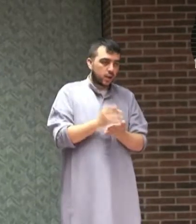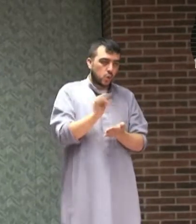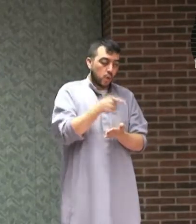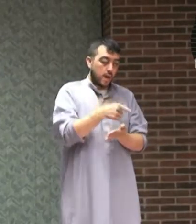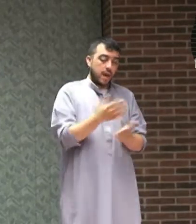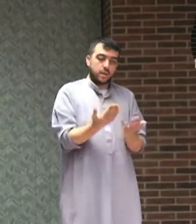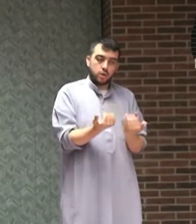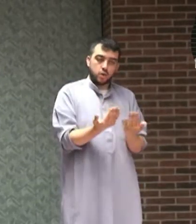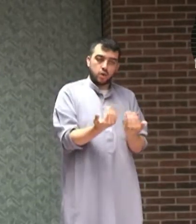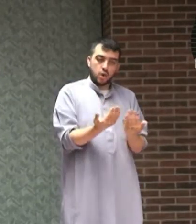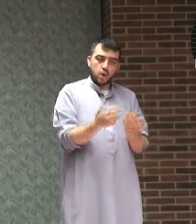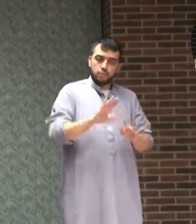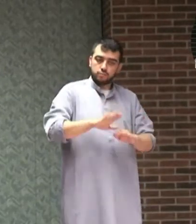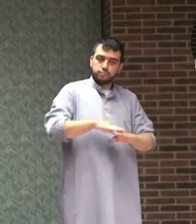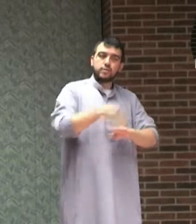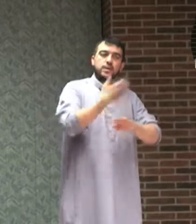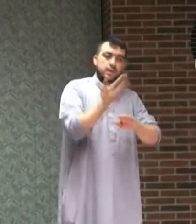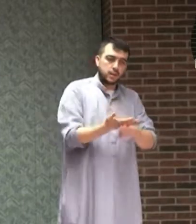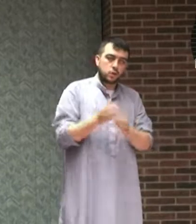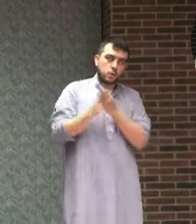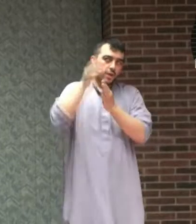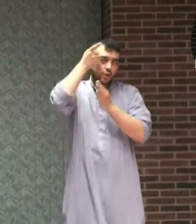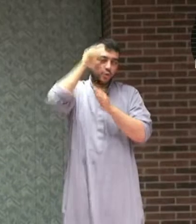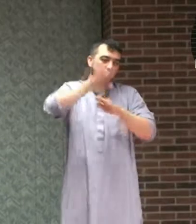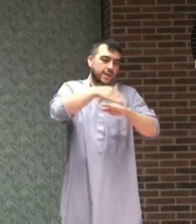attend d'être en bonne santé,